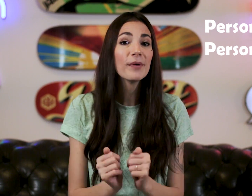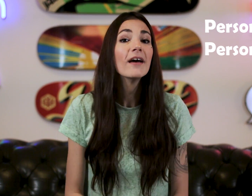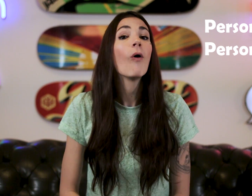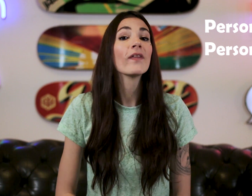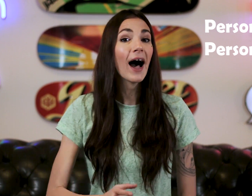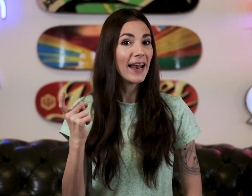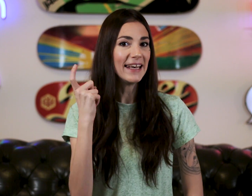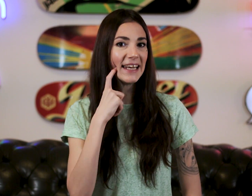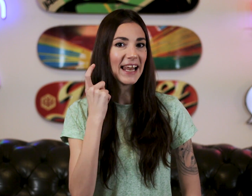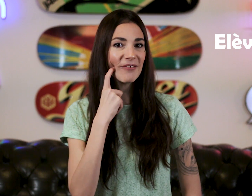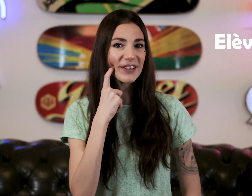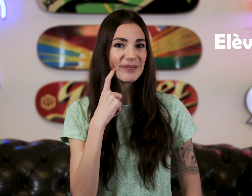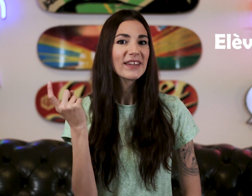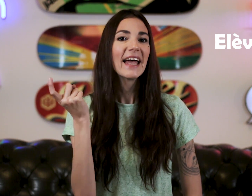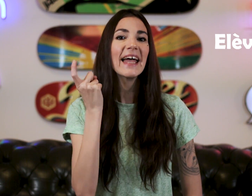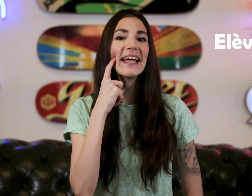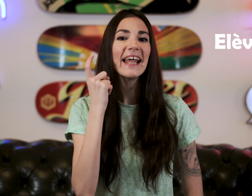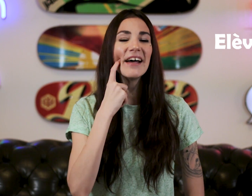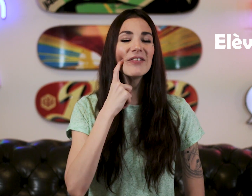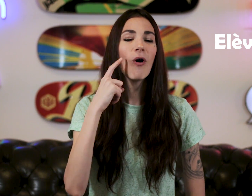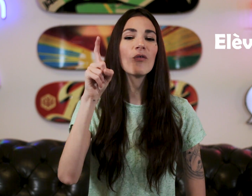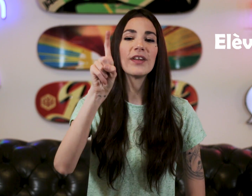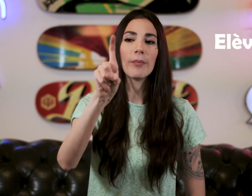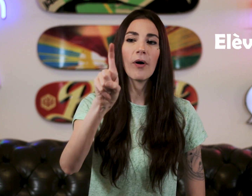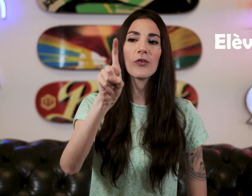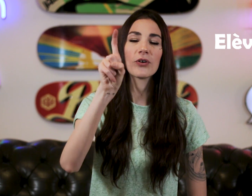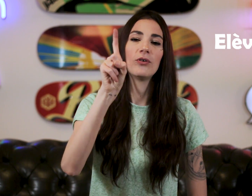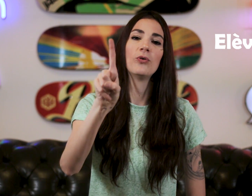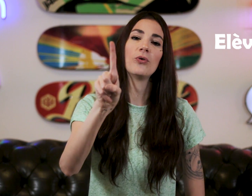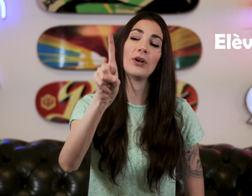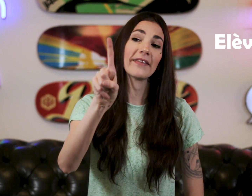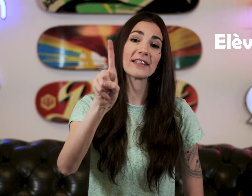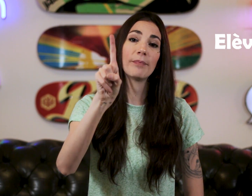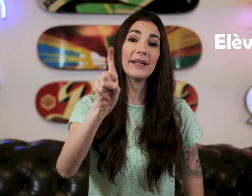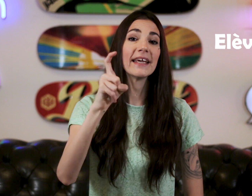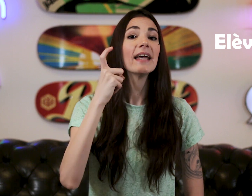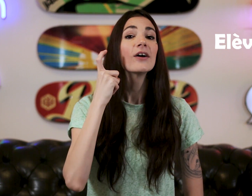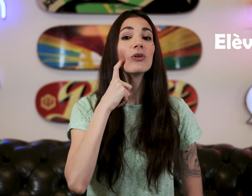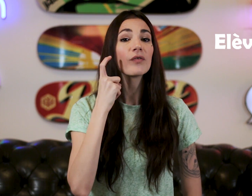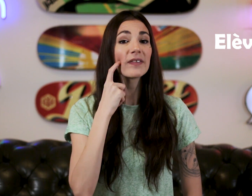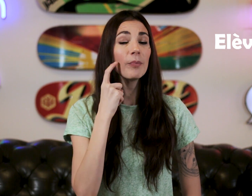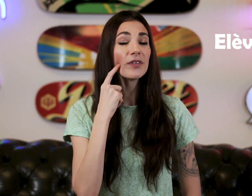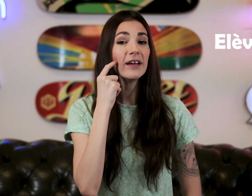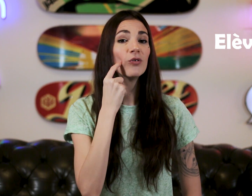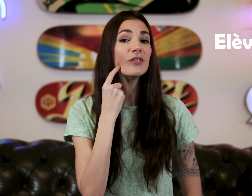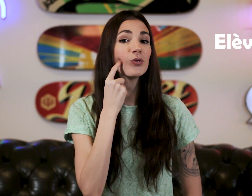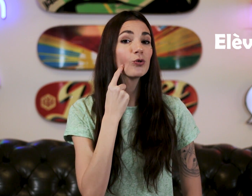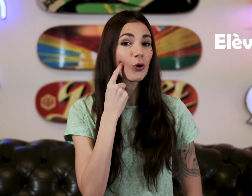premier, on a l'élève. Élève, on vient prendre l'index plié que l'on vient tapoter au niveau du creux de la